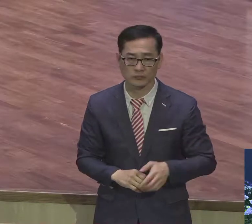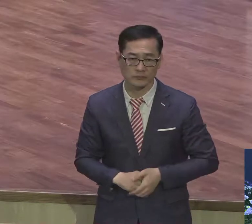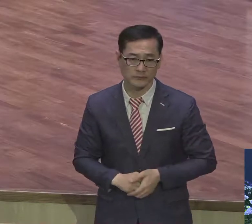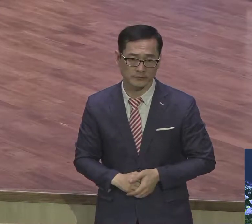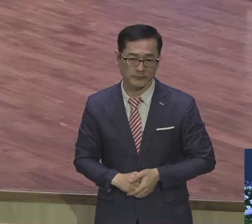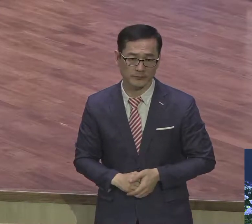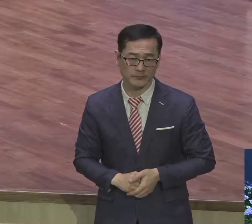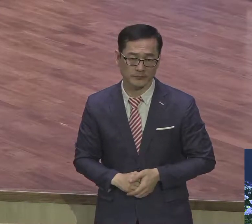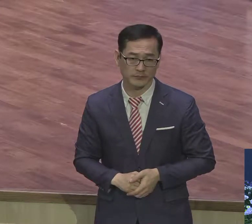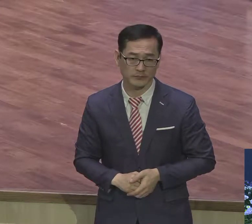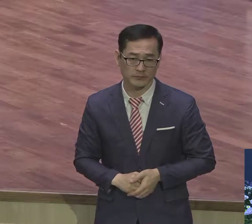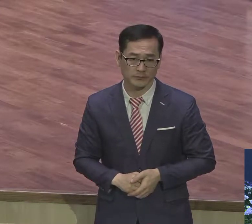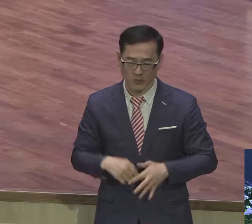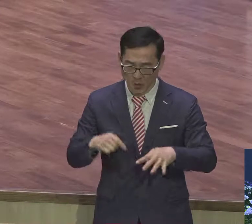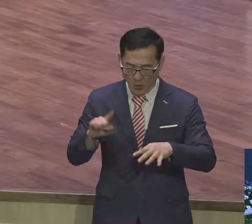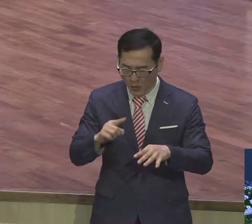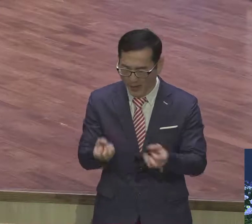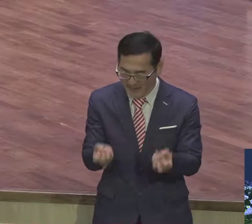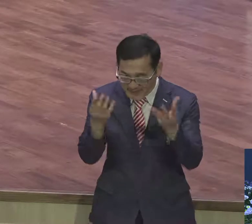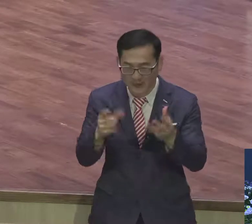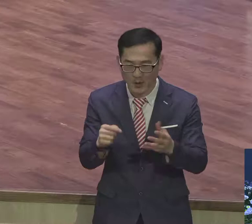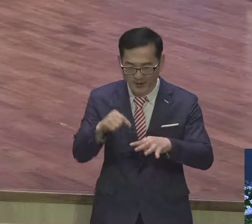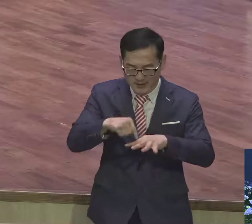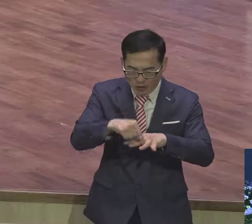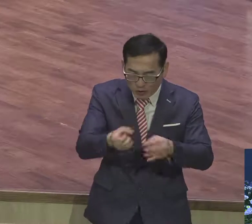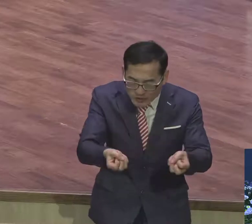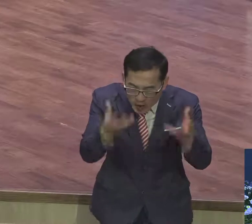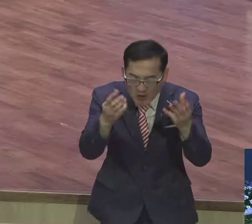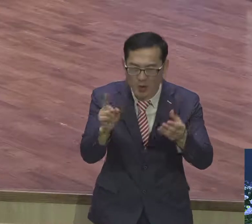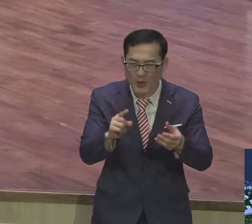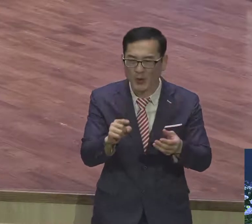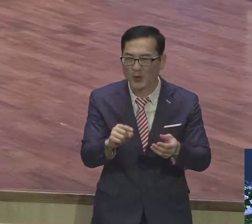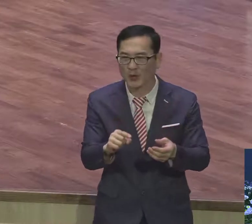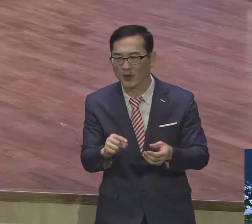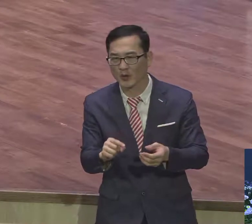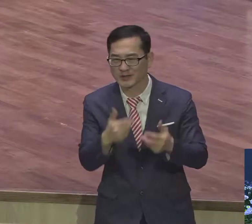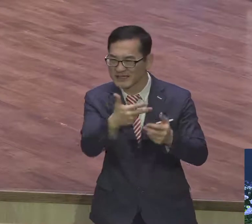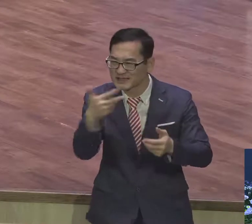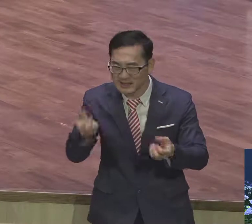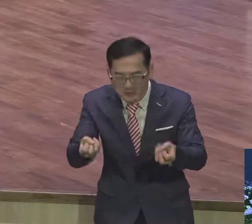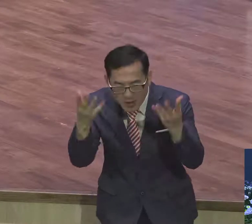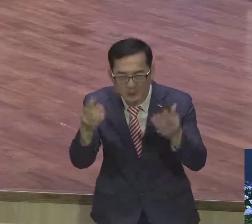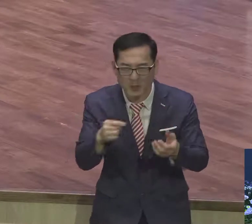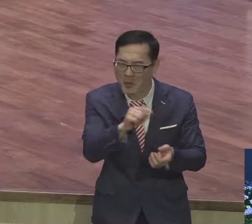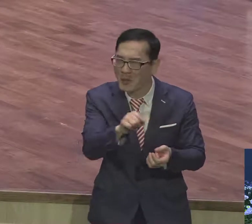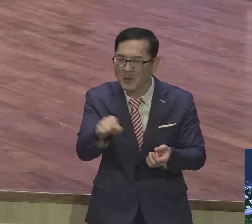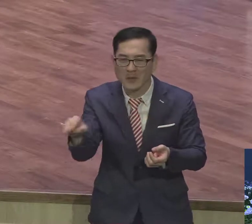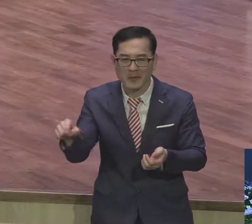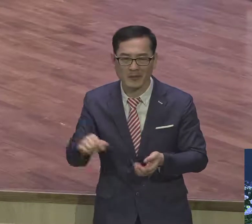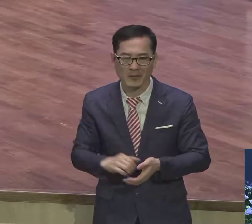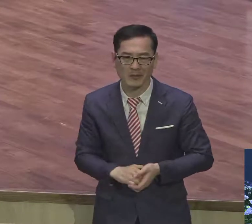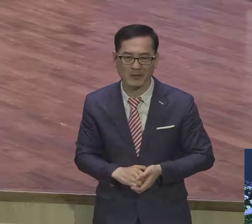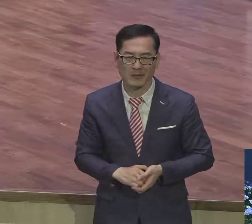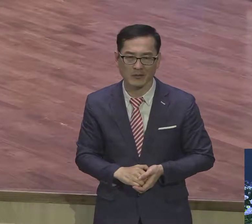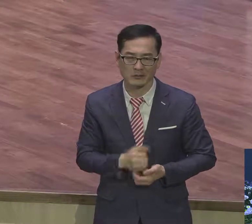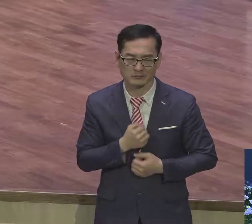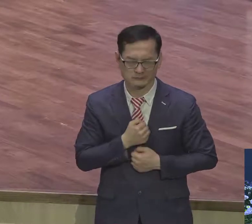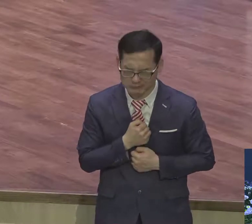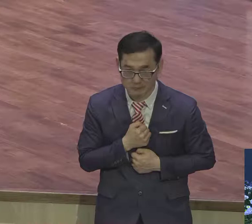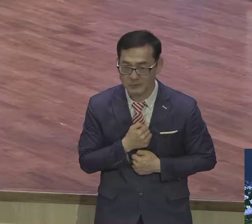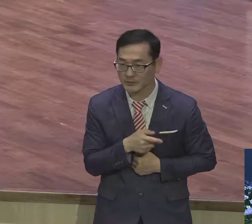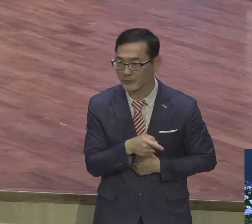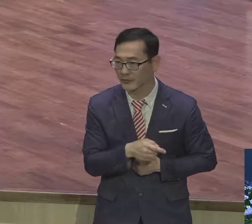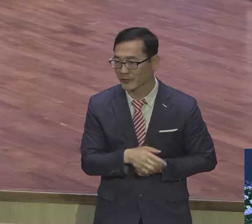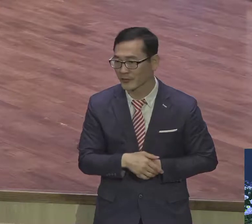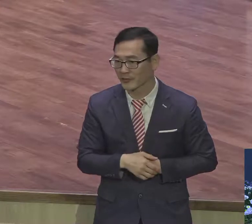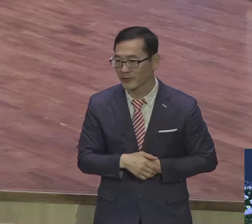절기도 마찬가지 매우 중요하게 지켰습니다 절기를 구약 때는 절기가 생명 그렇거든요 하나님